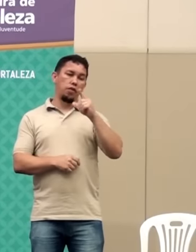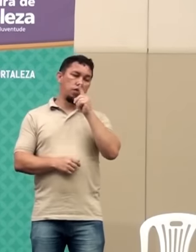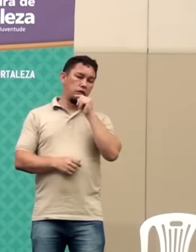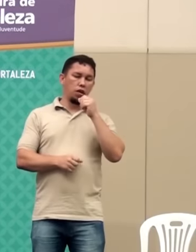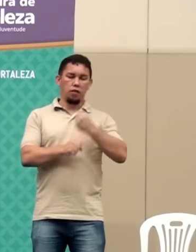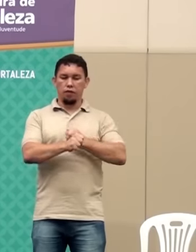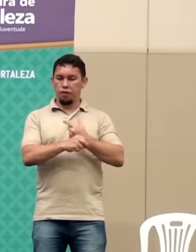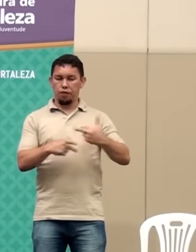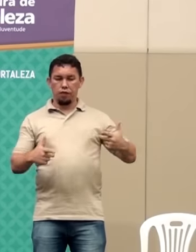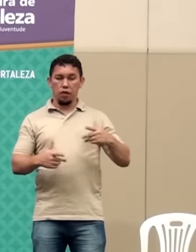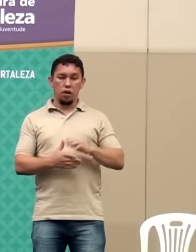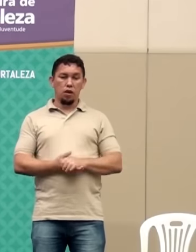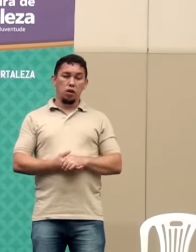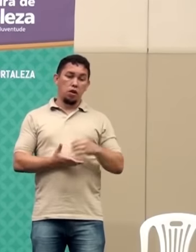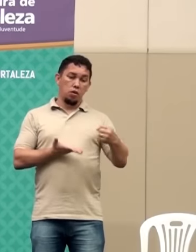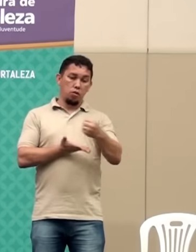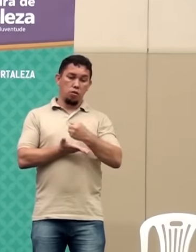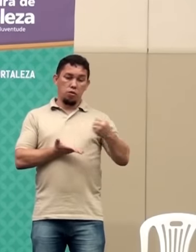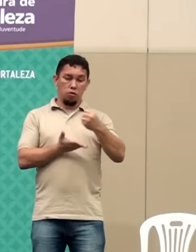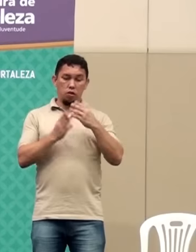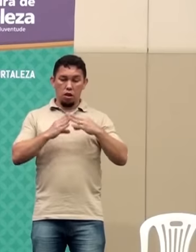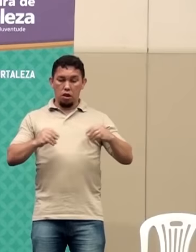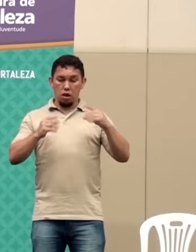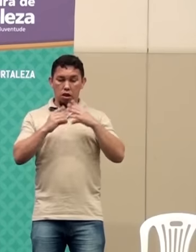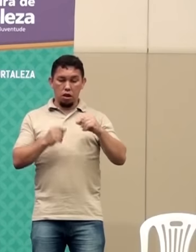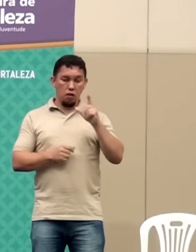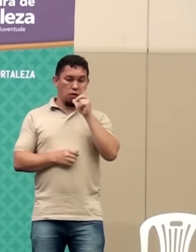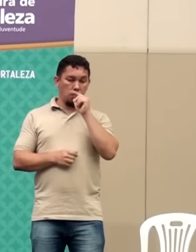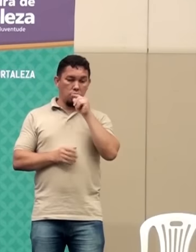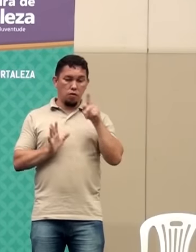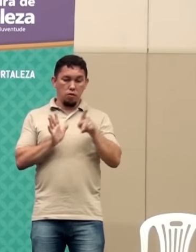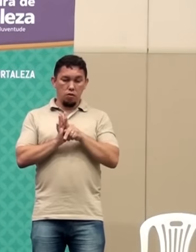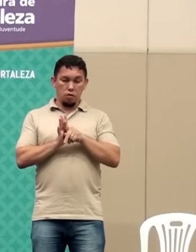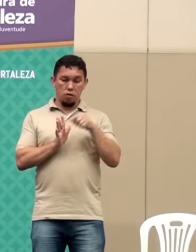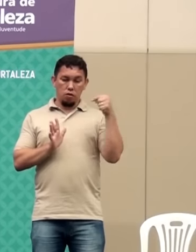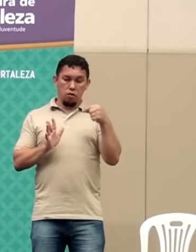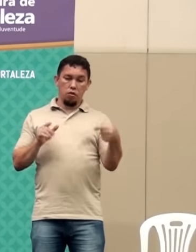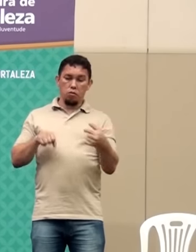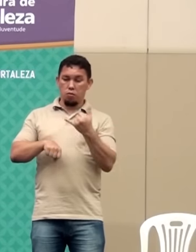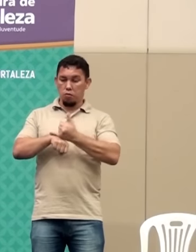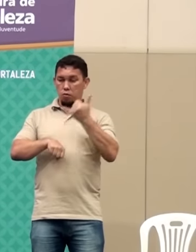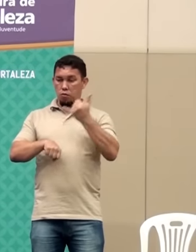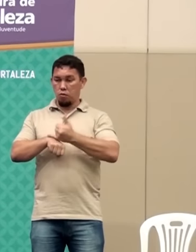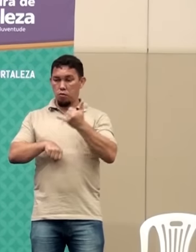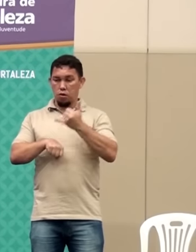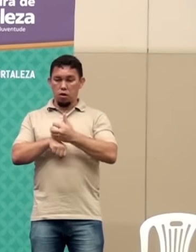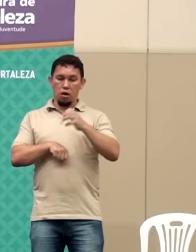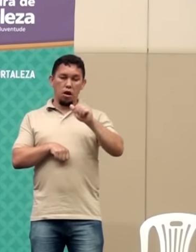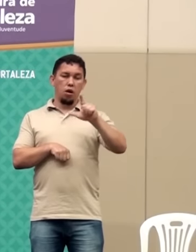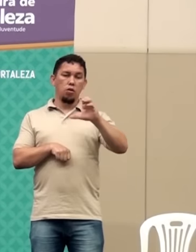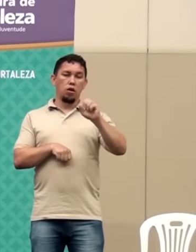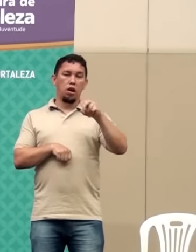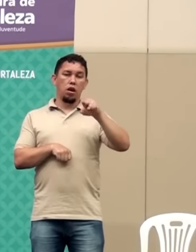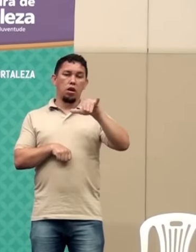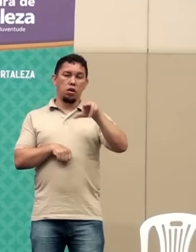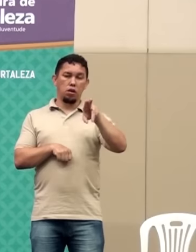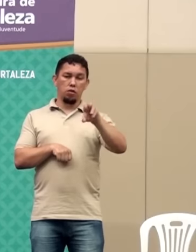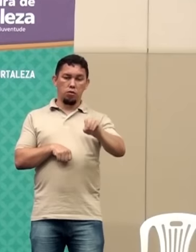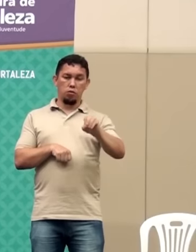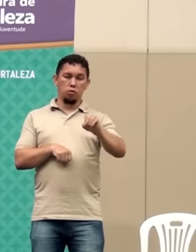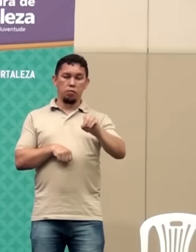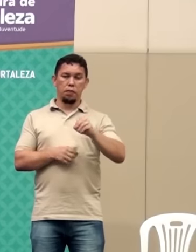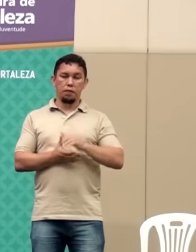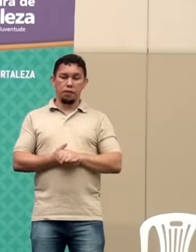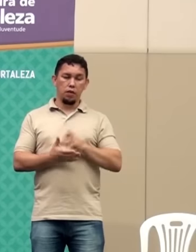falso. As únicas bases que são solúveis em água são as bases dos metais alcalinos. De